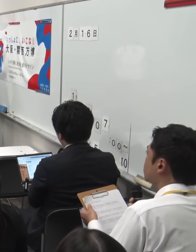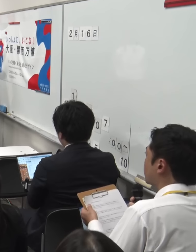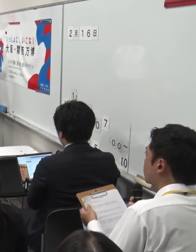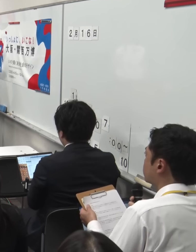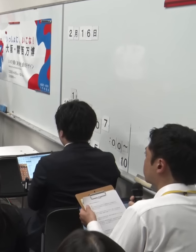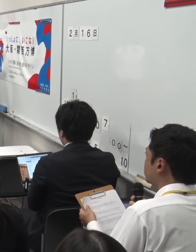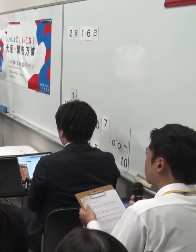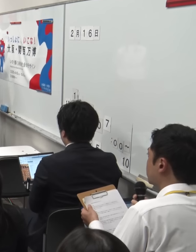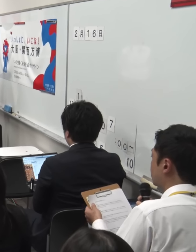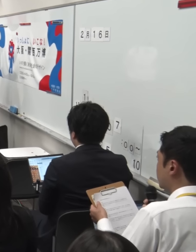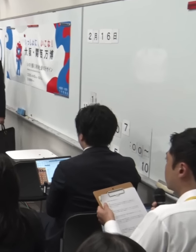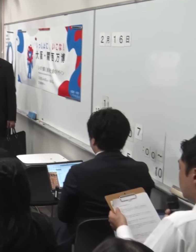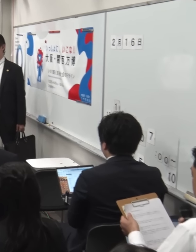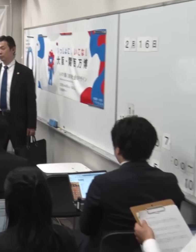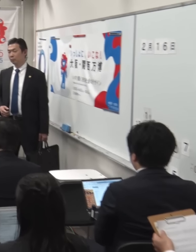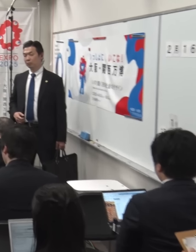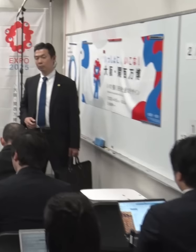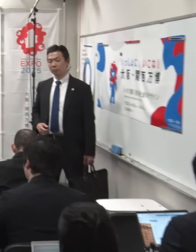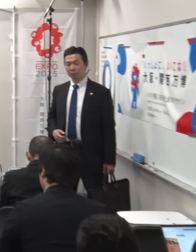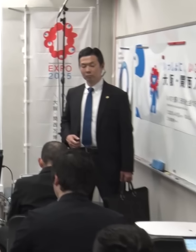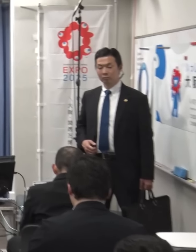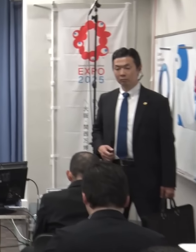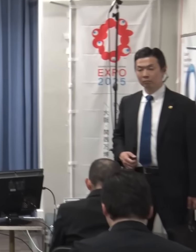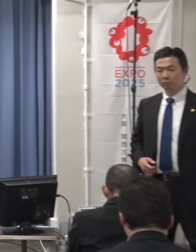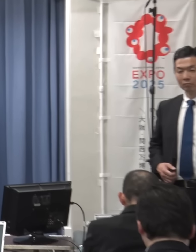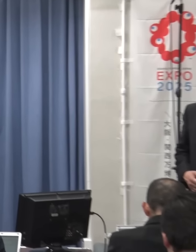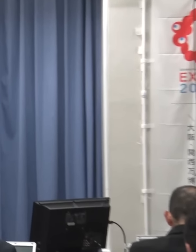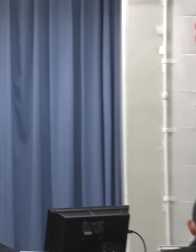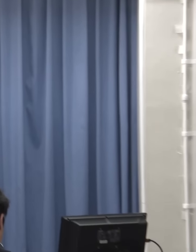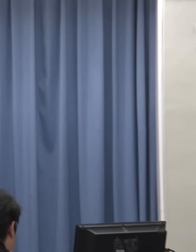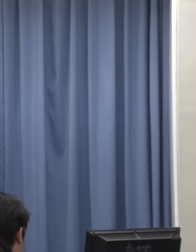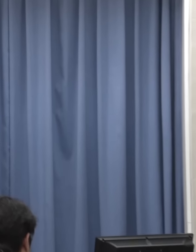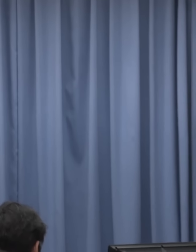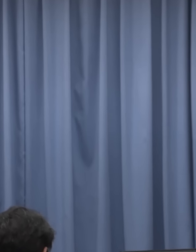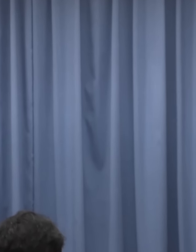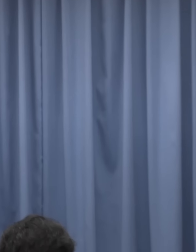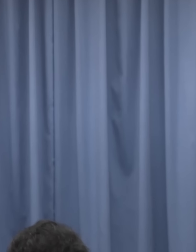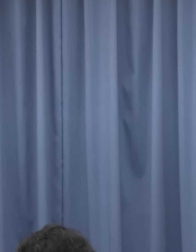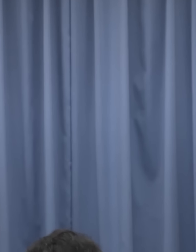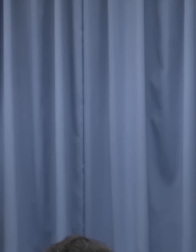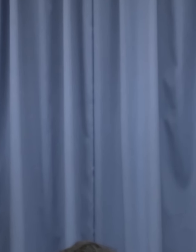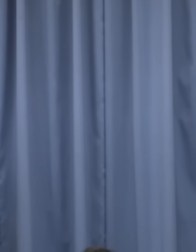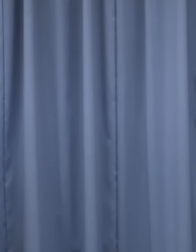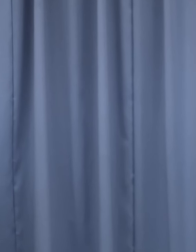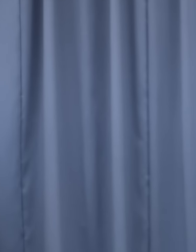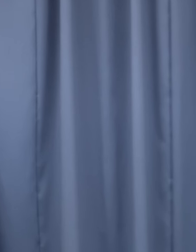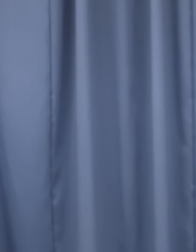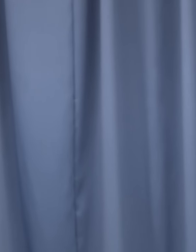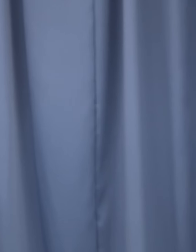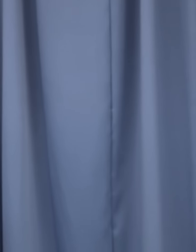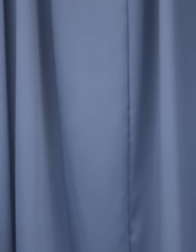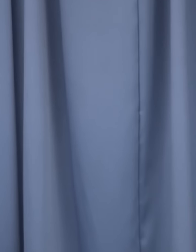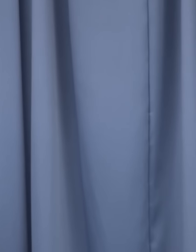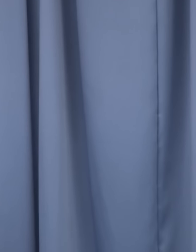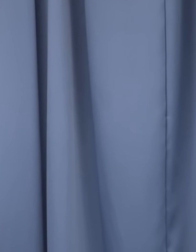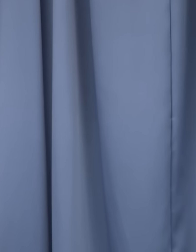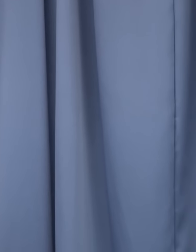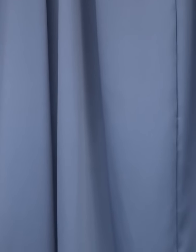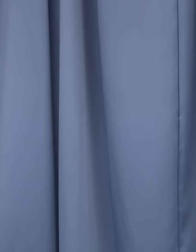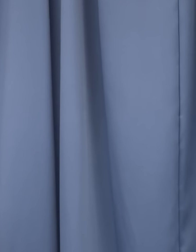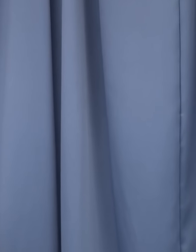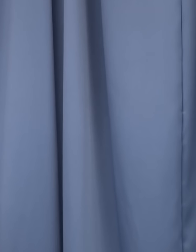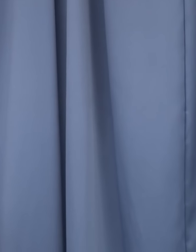が誕生したその党勢への影響であったりとか、その党としての、 その新しい知事が生まれたことへの影響というのはどういうものがあると